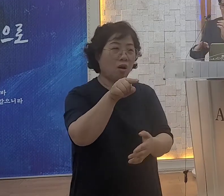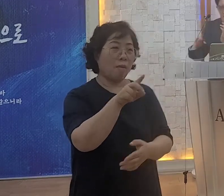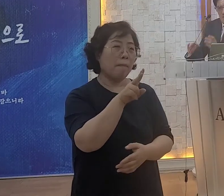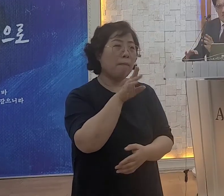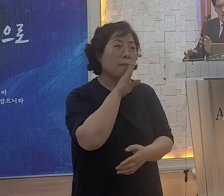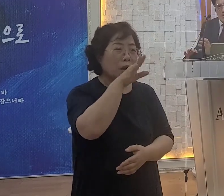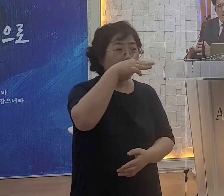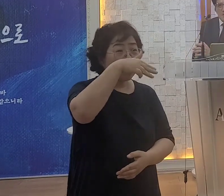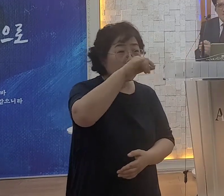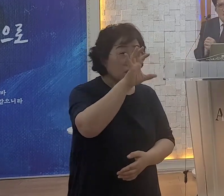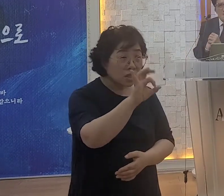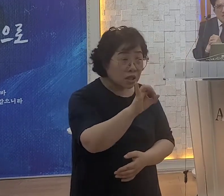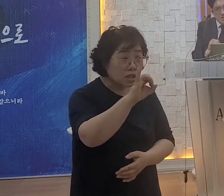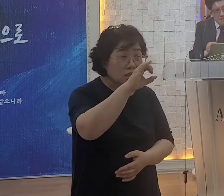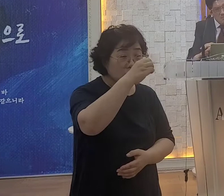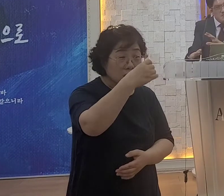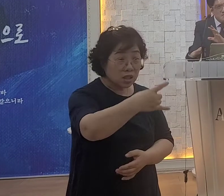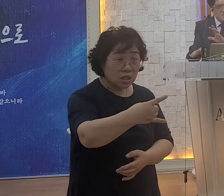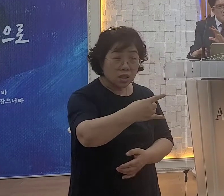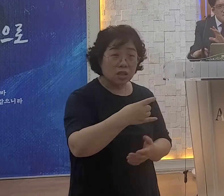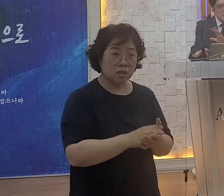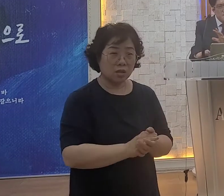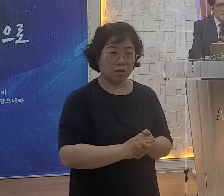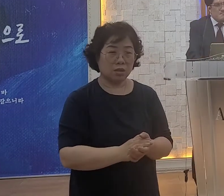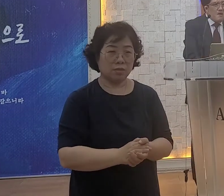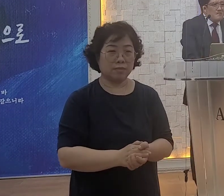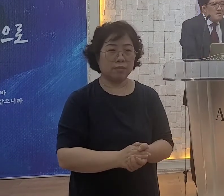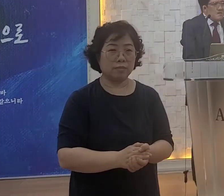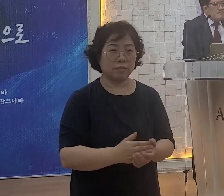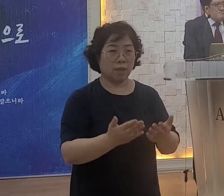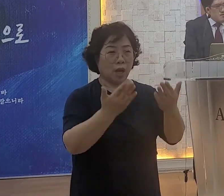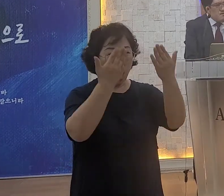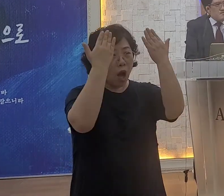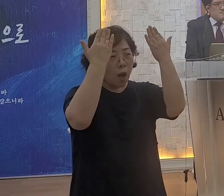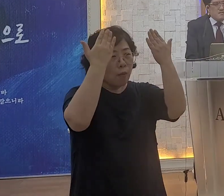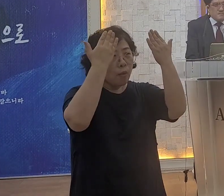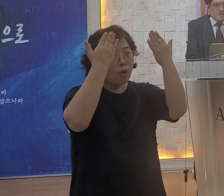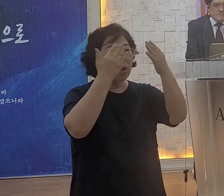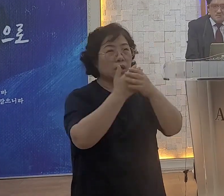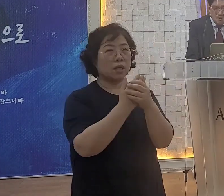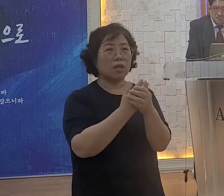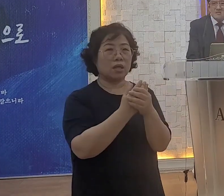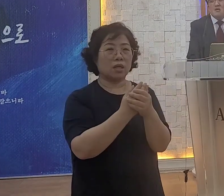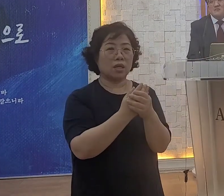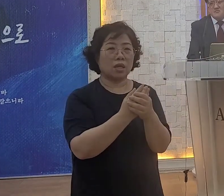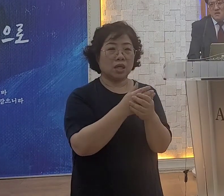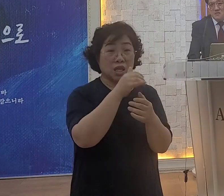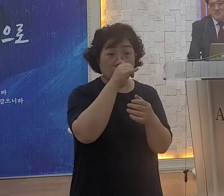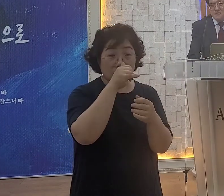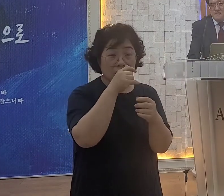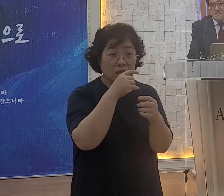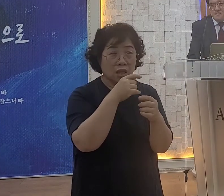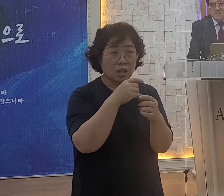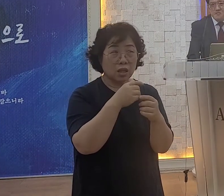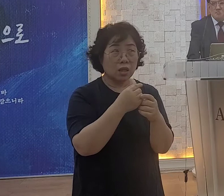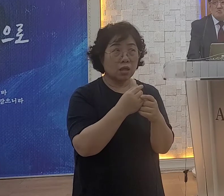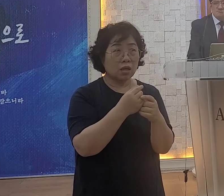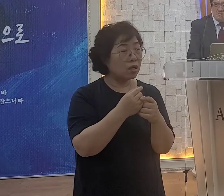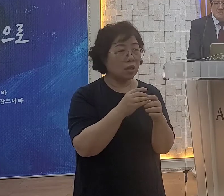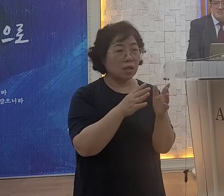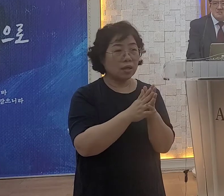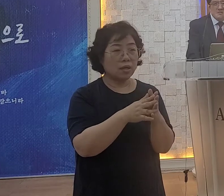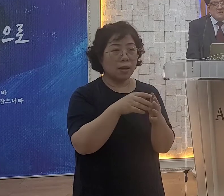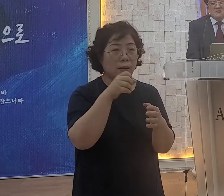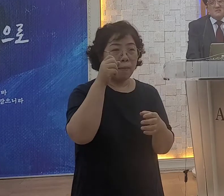오히려 감옥에 있다가 형을 다 살고 나왔든지 판사에게 무죄 판결을 받은 그 사람은 죄가 없는 사람이지만